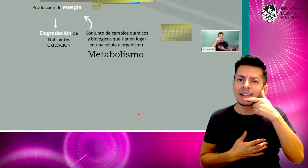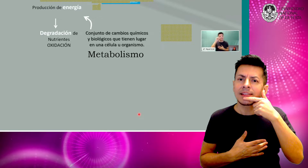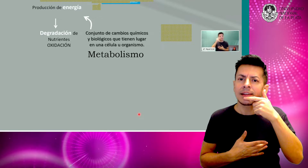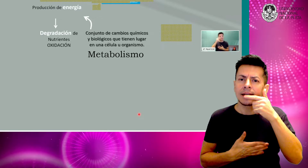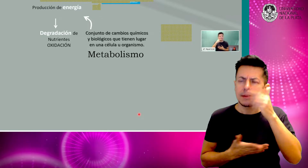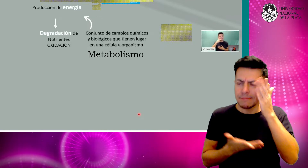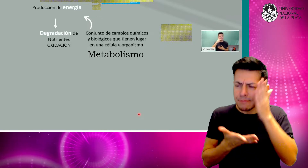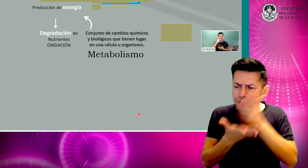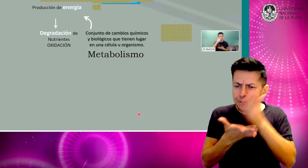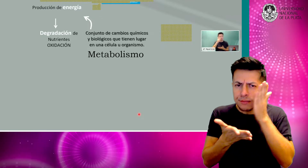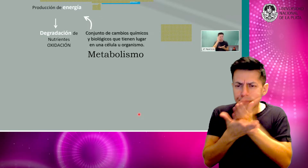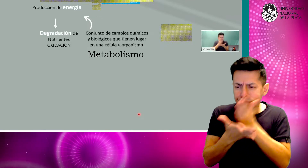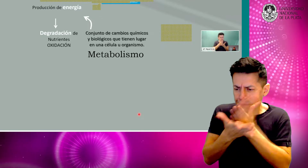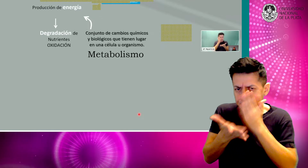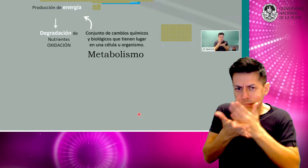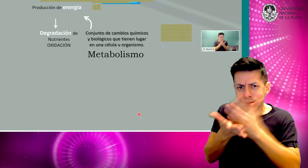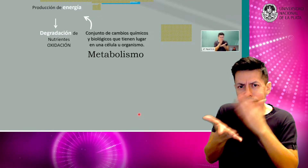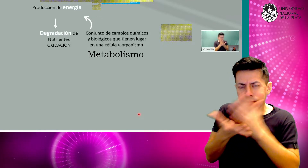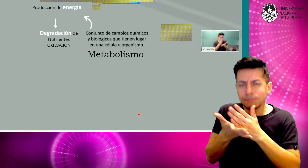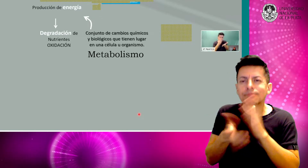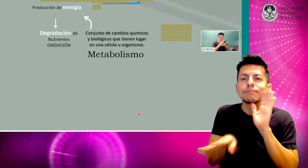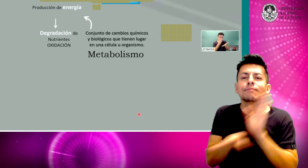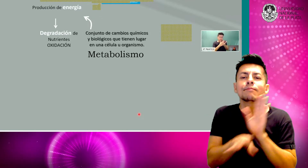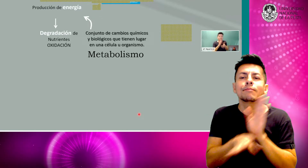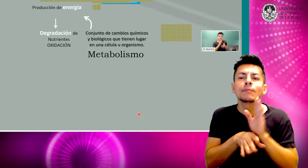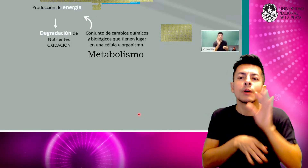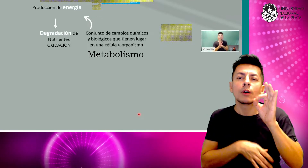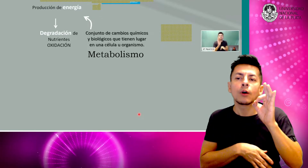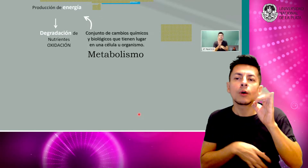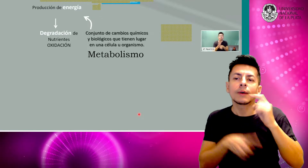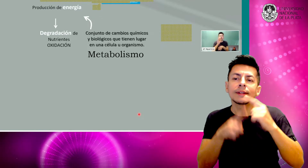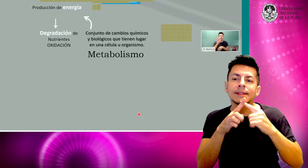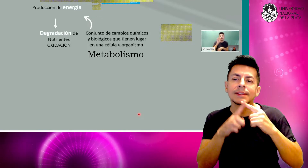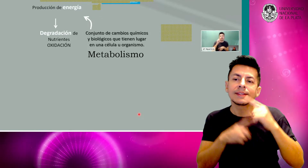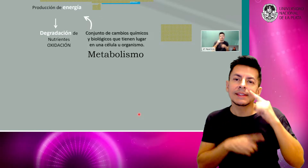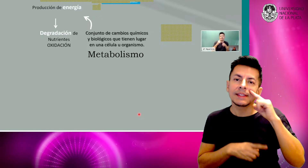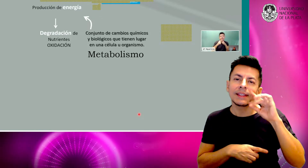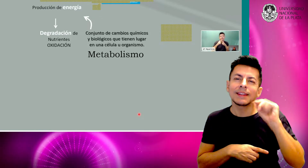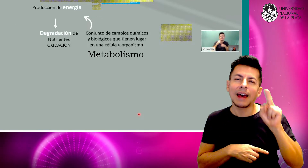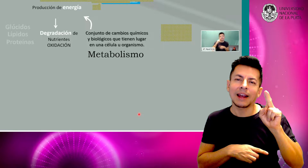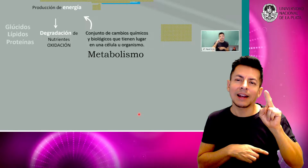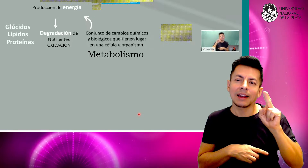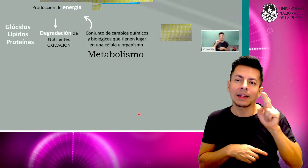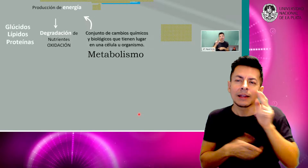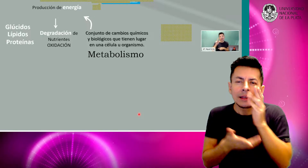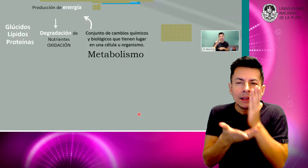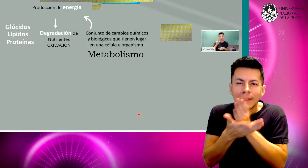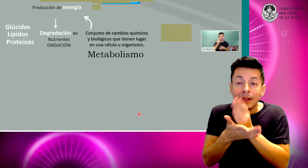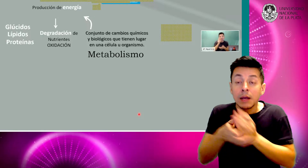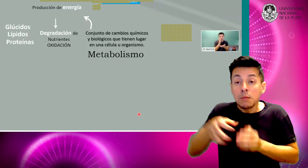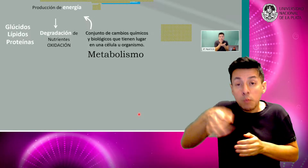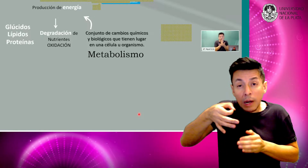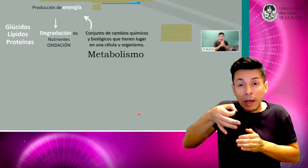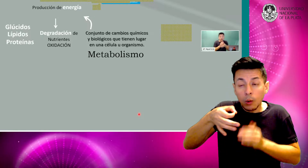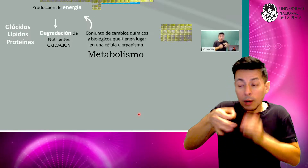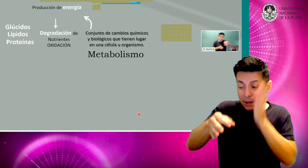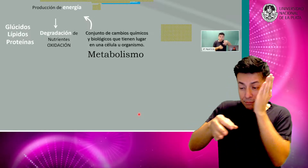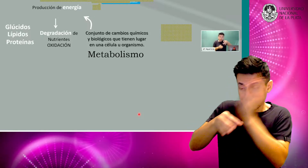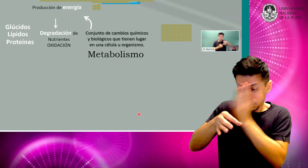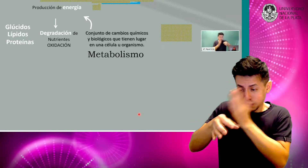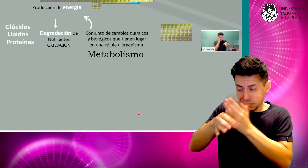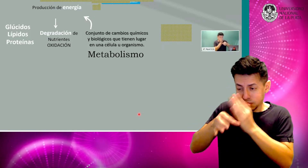nutrientes en moléculas más pequeñitas y obtener electrones de ellos, ¿sí? ¿Qué nutrientes van a ser? Bueno, los